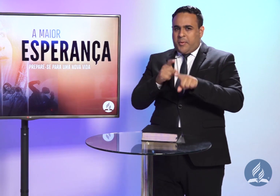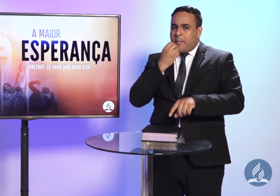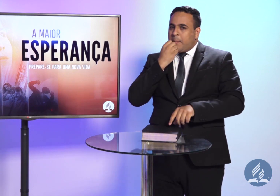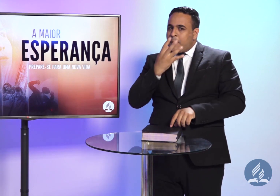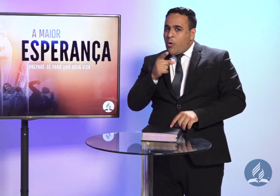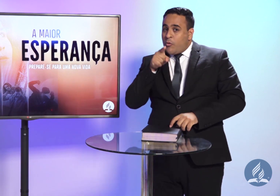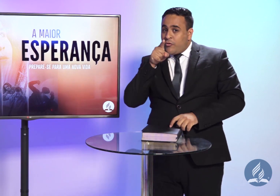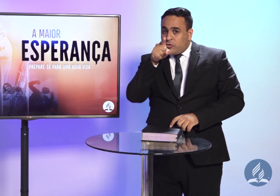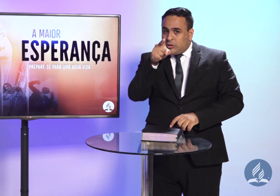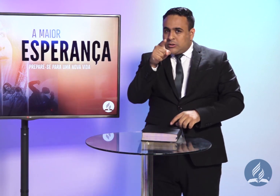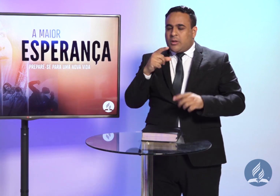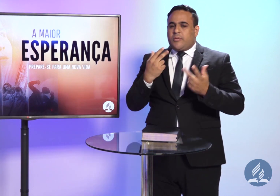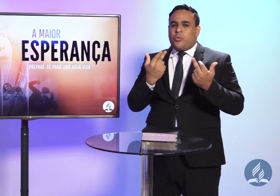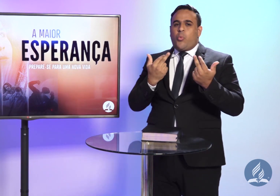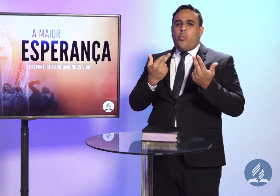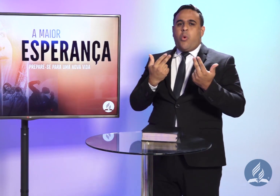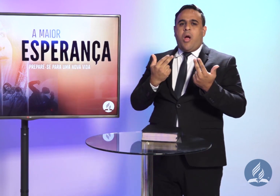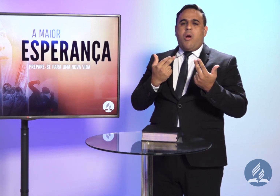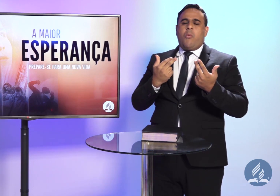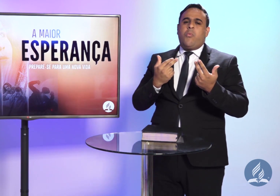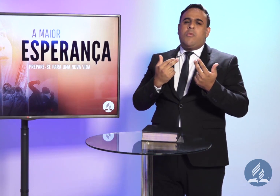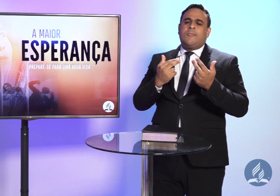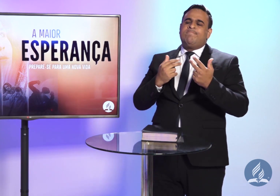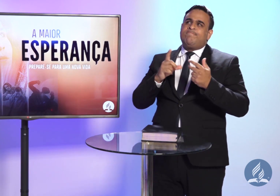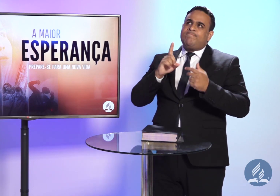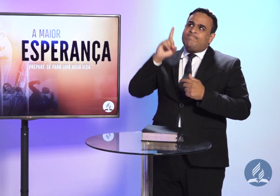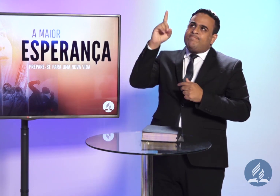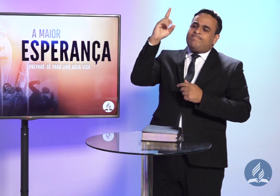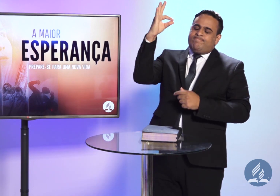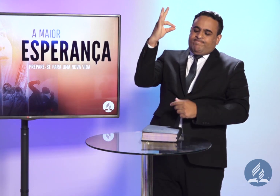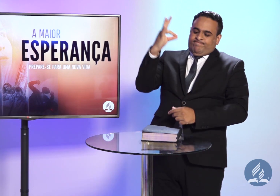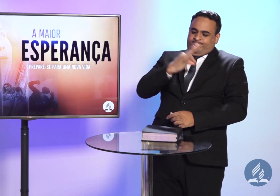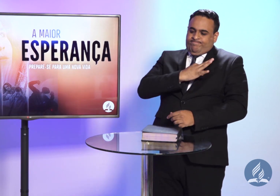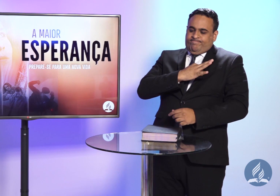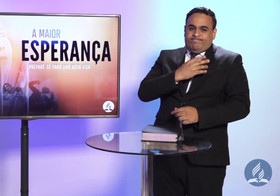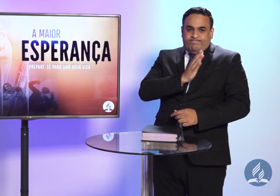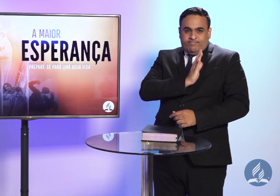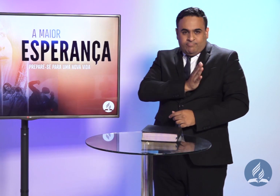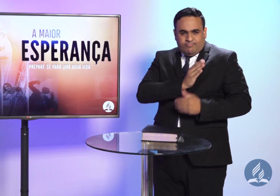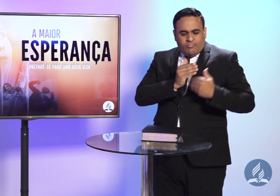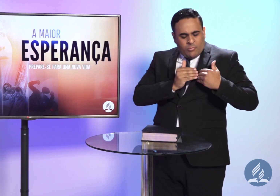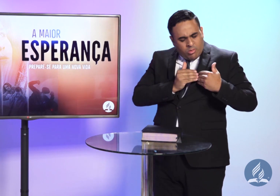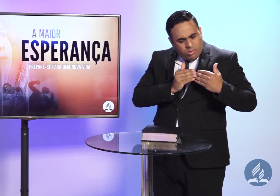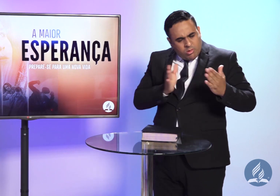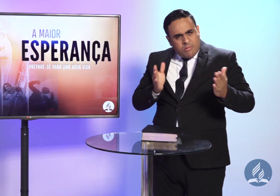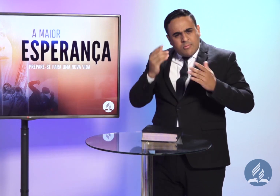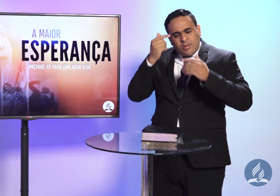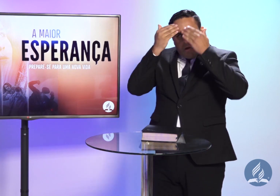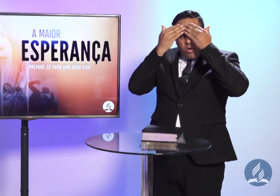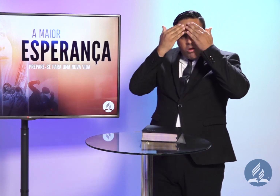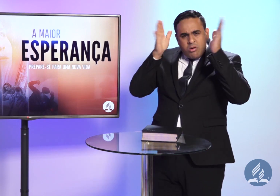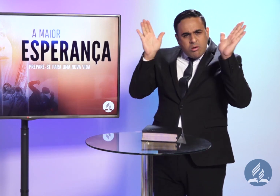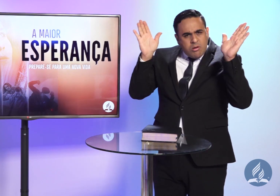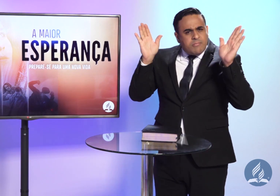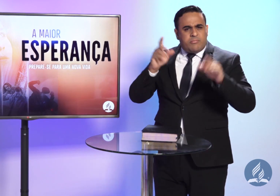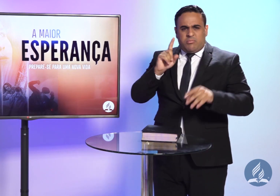conseguir descobrir que o caminho é certo? Através do Espírito Santo de